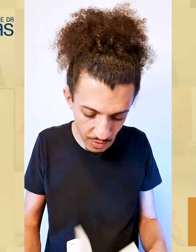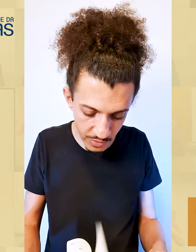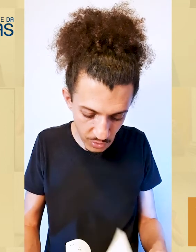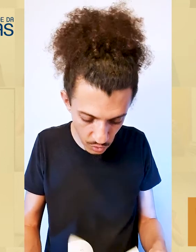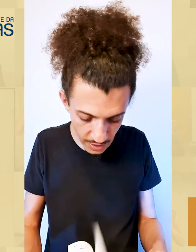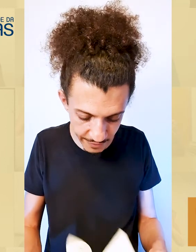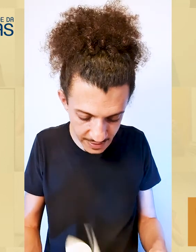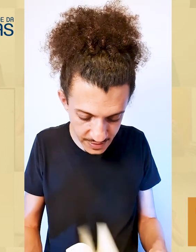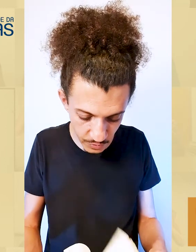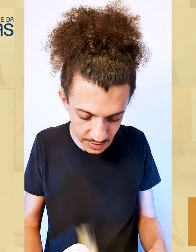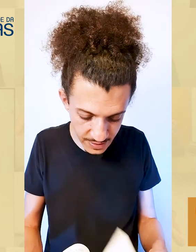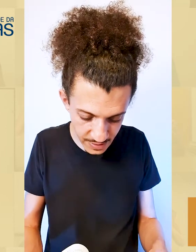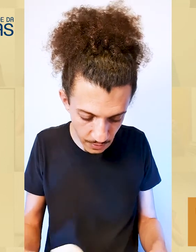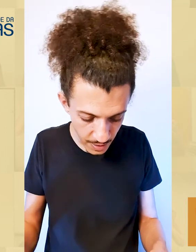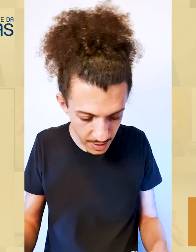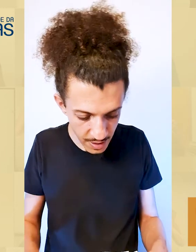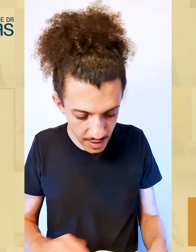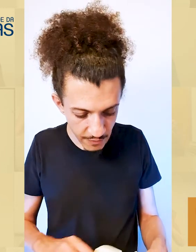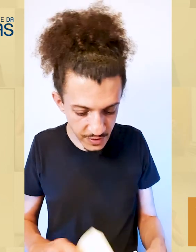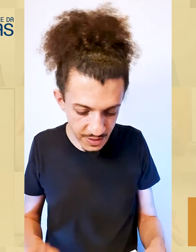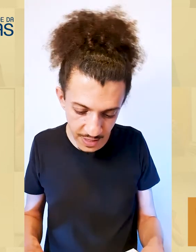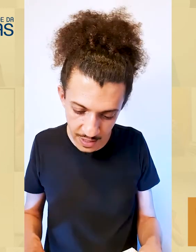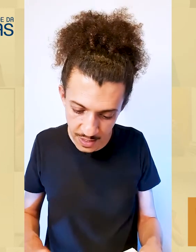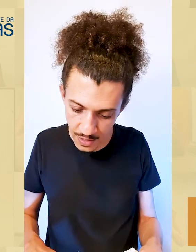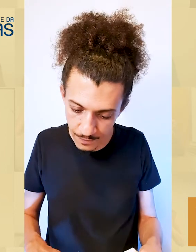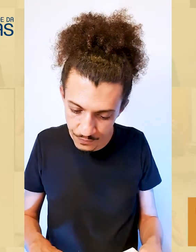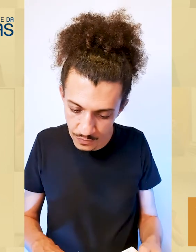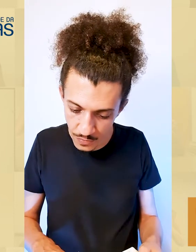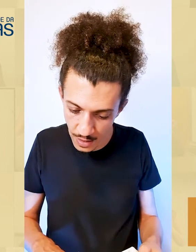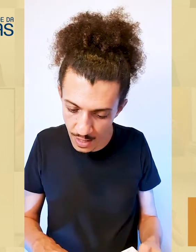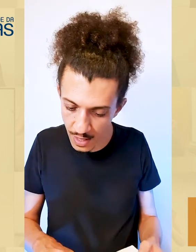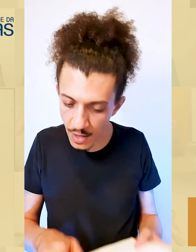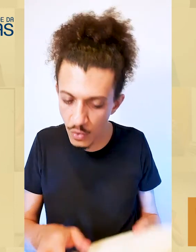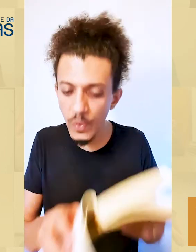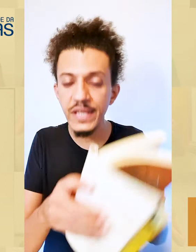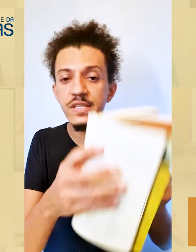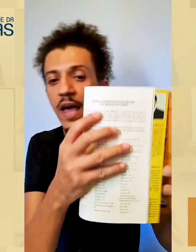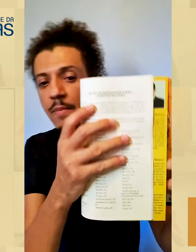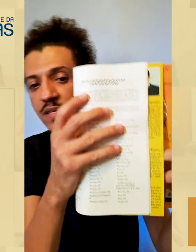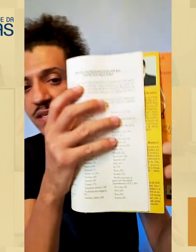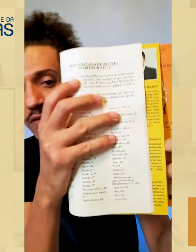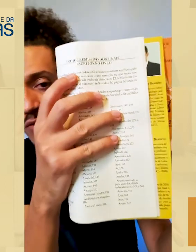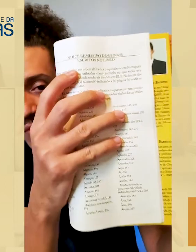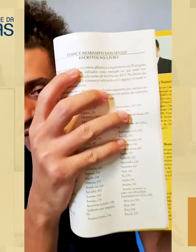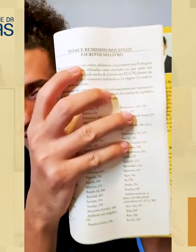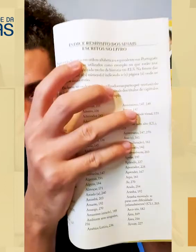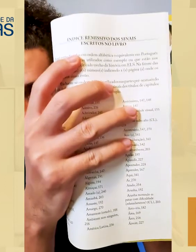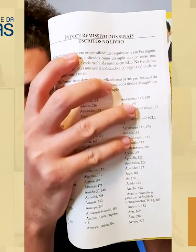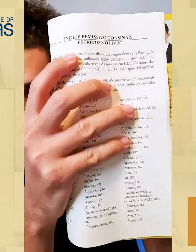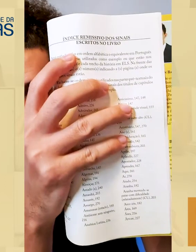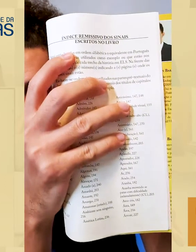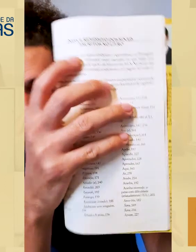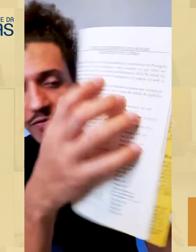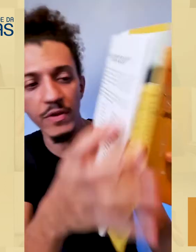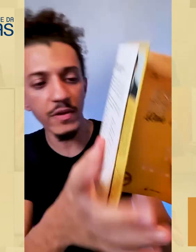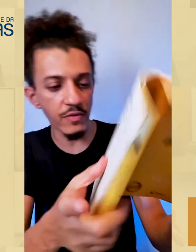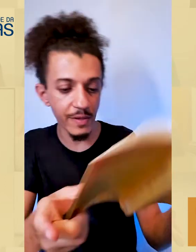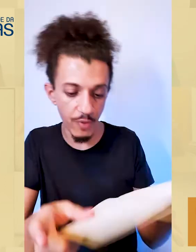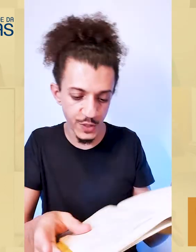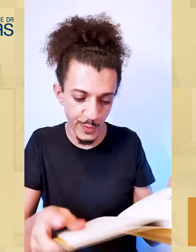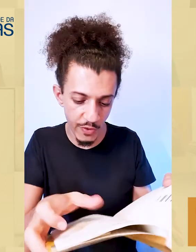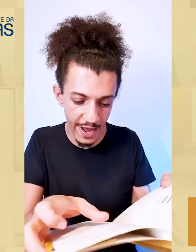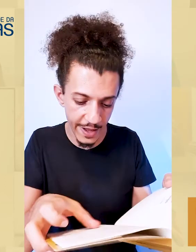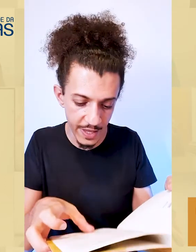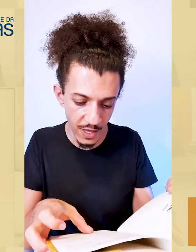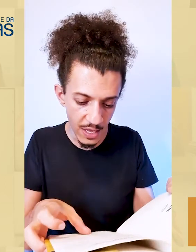no final do livro, a segunda edição, você tem aqui um índice remissivo dos sinais escritos no livro. Então, você